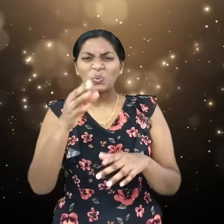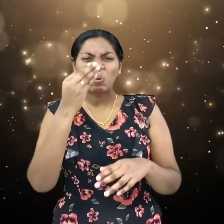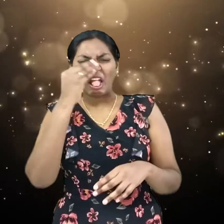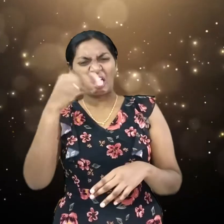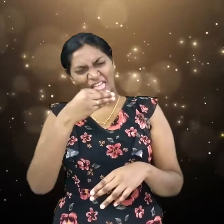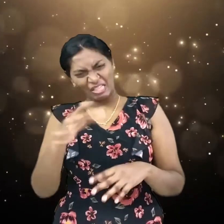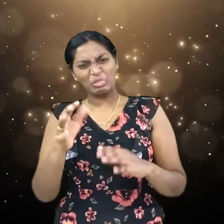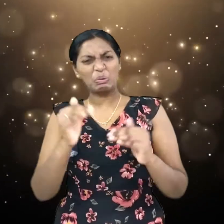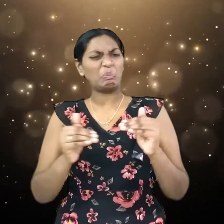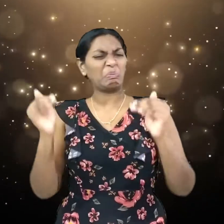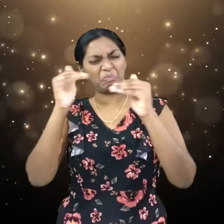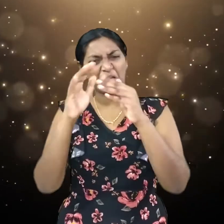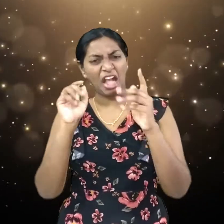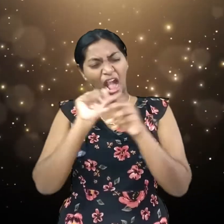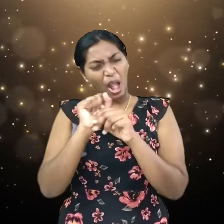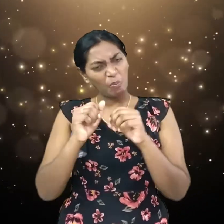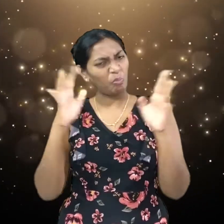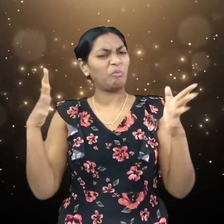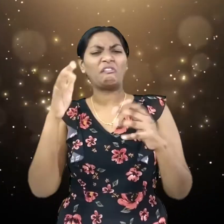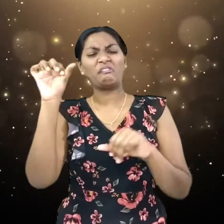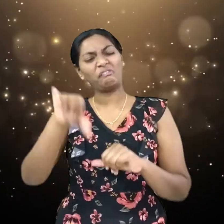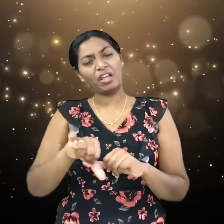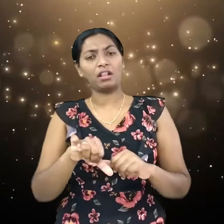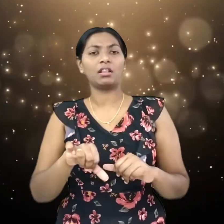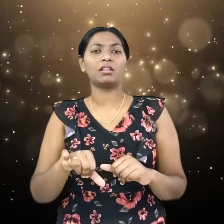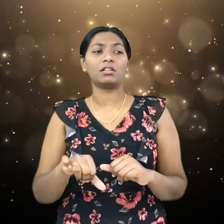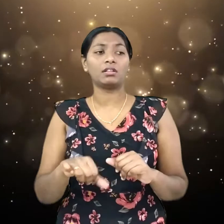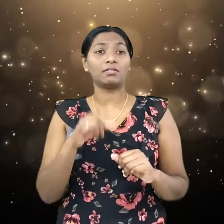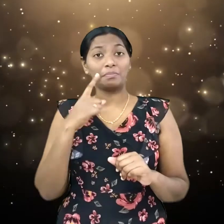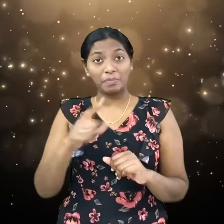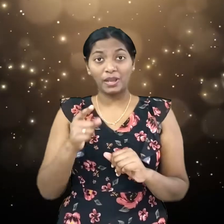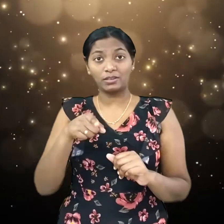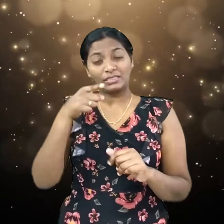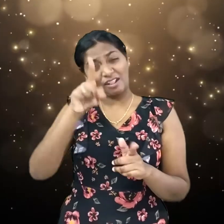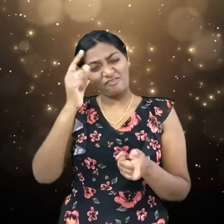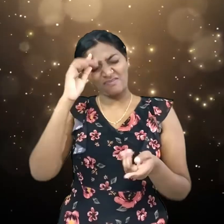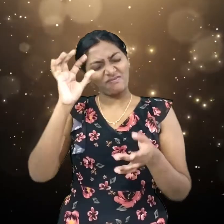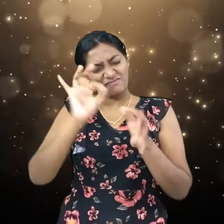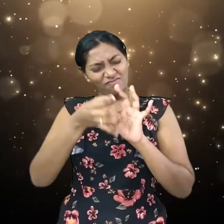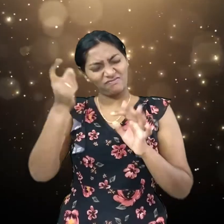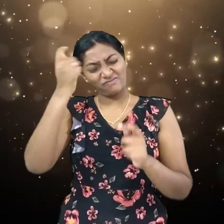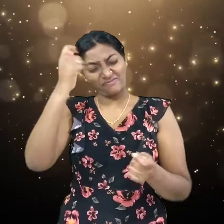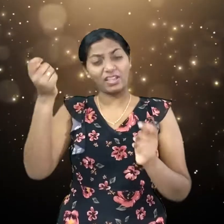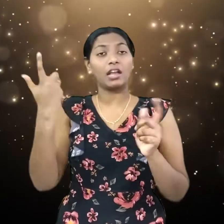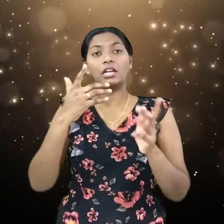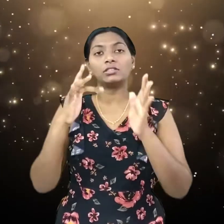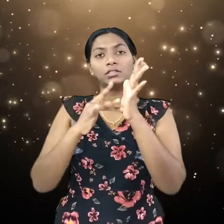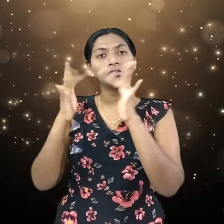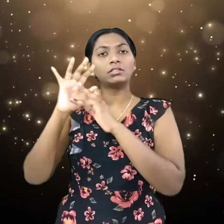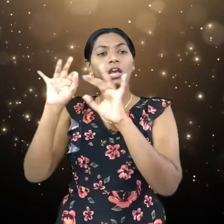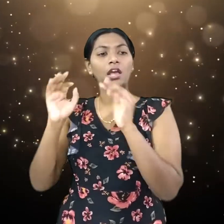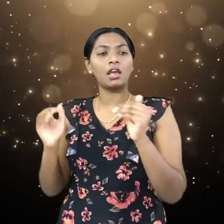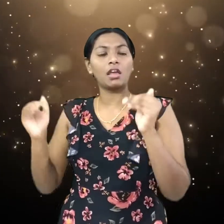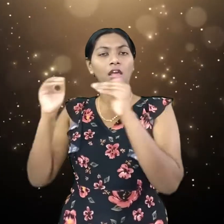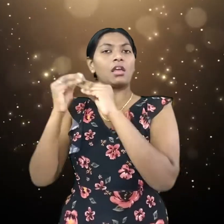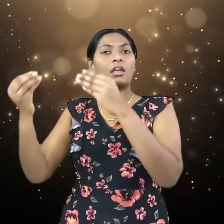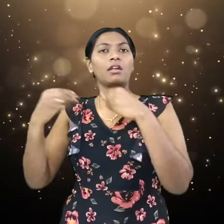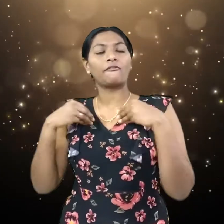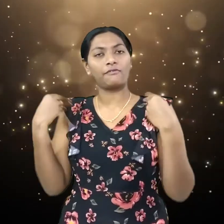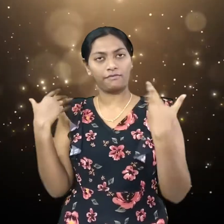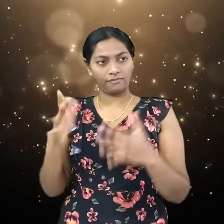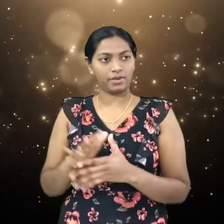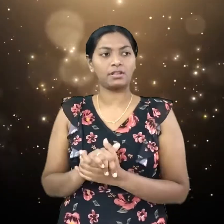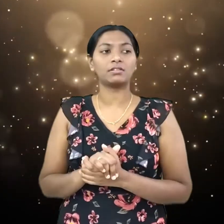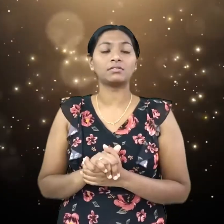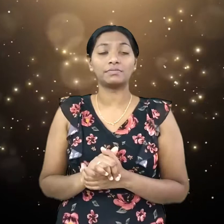तुम्हारी औकात नहीं, तुम इस लायक नहीं। यीशु ने हमें लायक बनाया। प्रेज़ द लॉर्ड। तो मुझ पर सब पवित्र